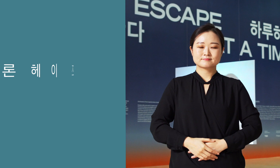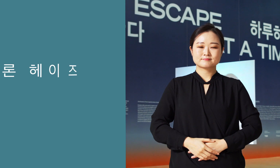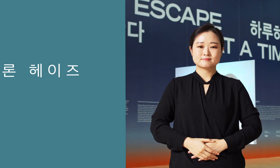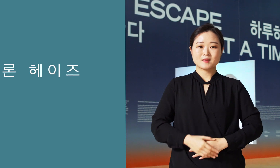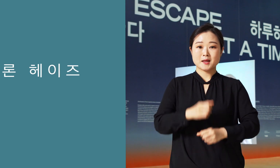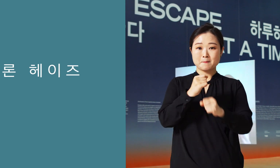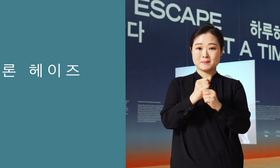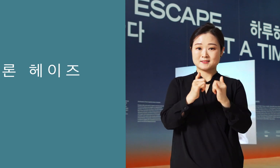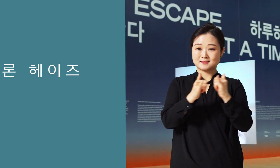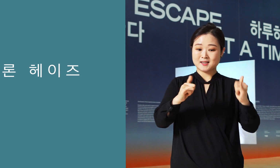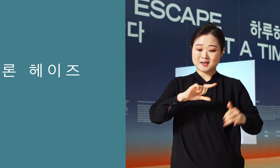샤론 헤이즈.